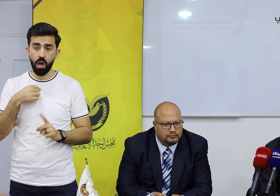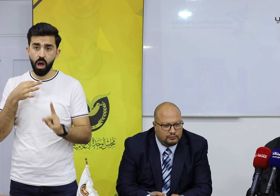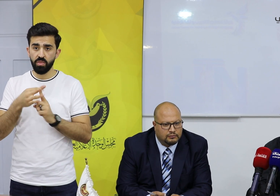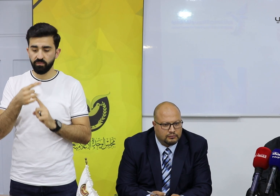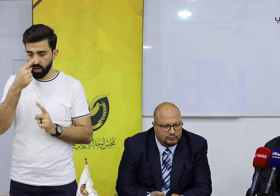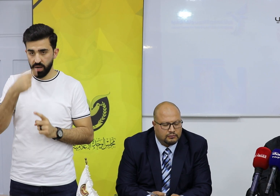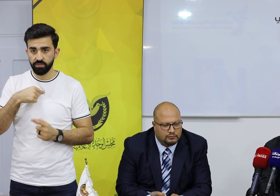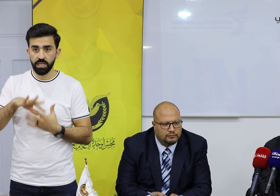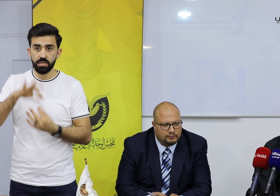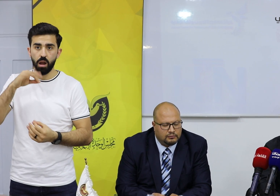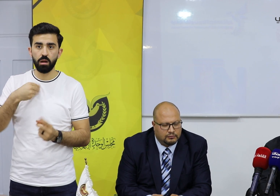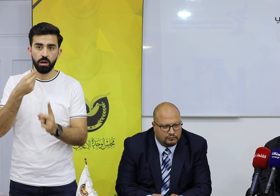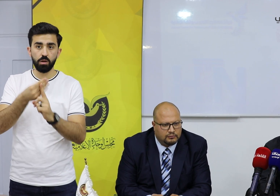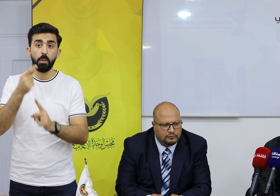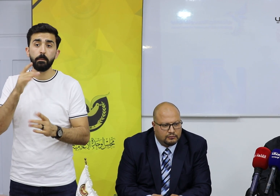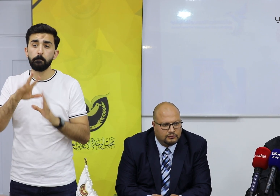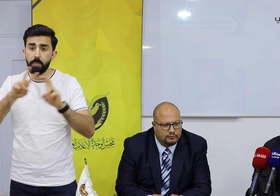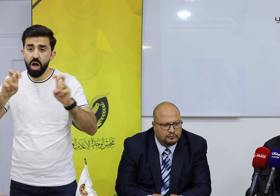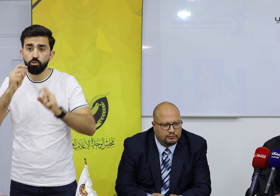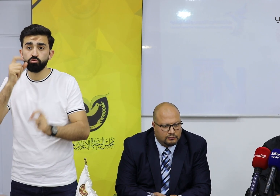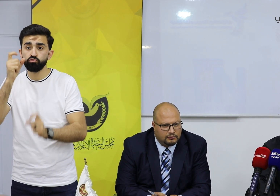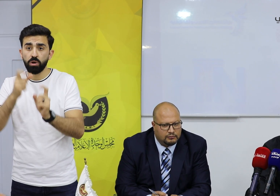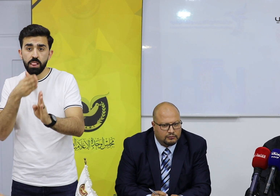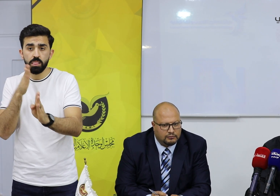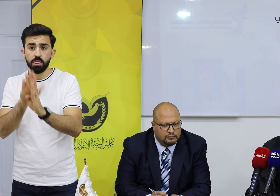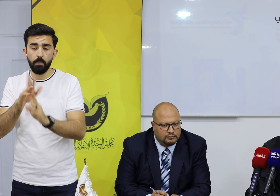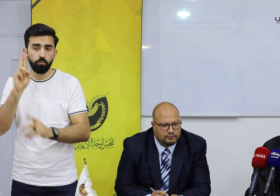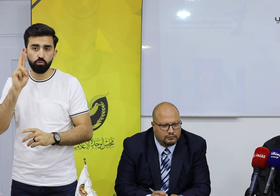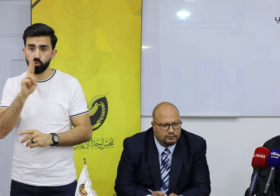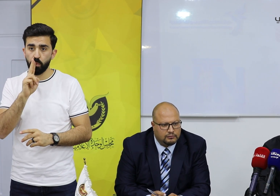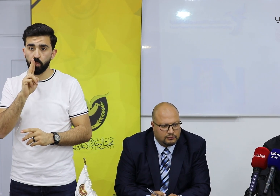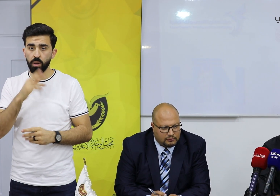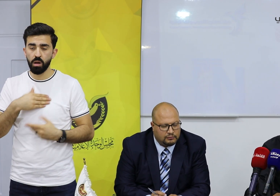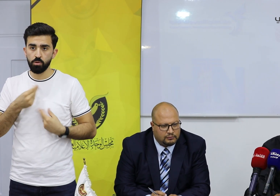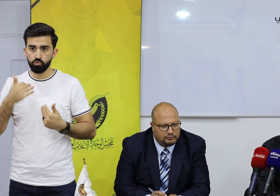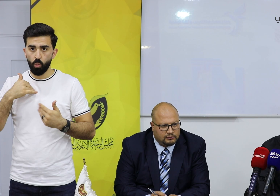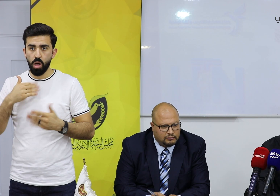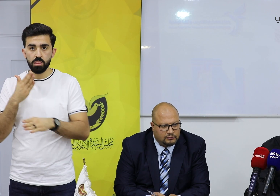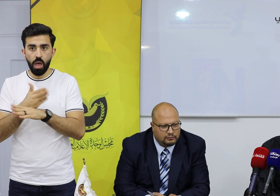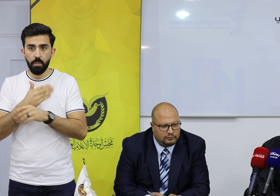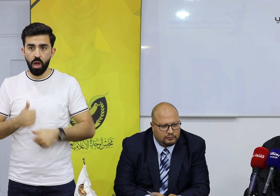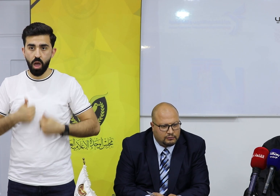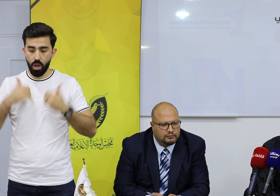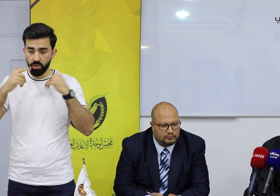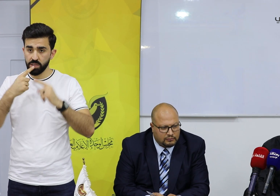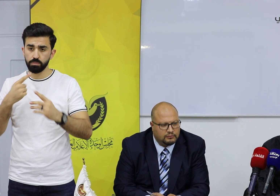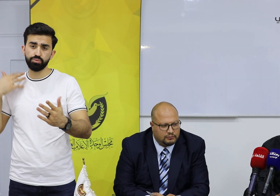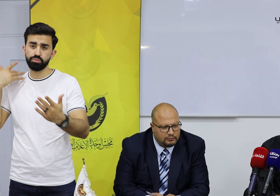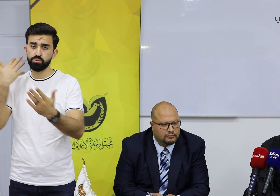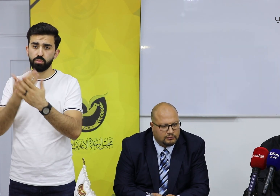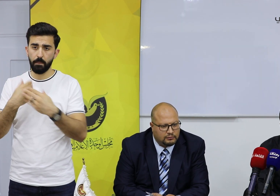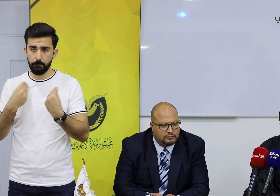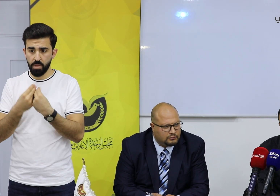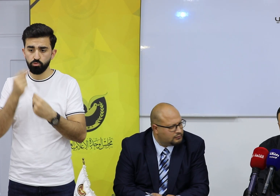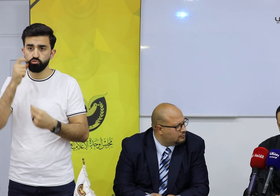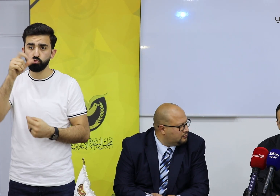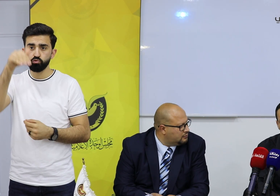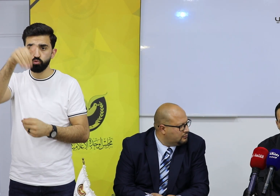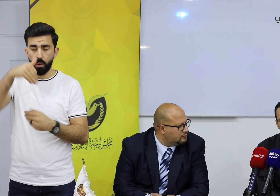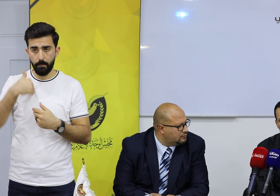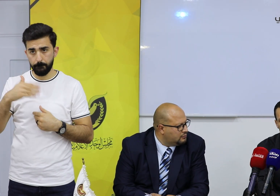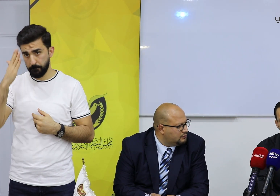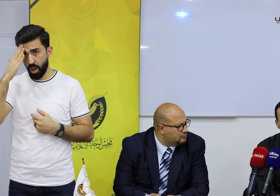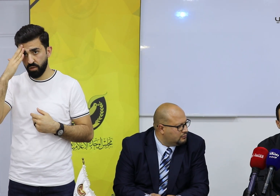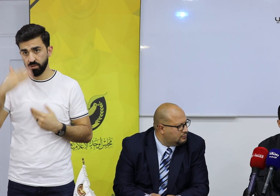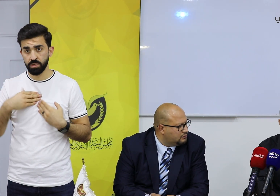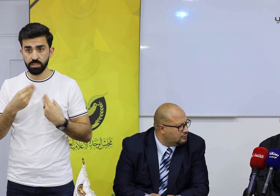بحت للاشخاص الصم، الاشخاص اللي عانوا هاي المعاناه اللي احنا عشناها معهم من سنين. انا ما بحب احكي عن حالي